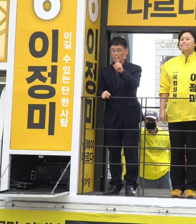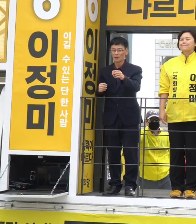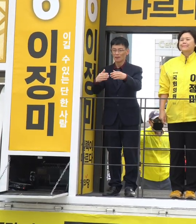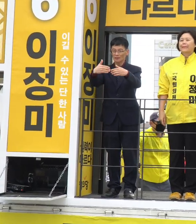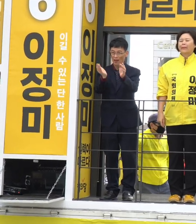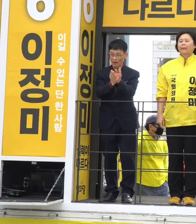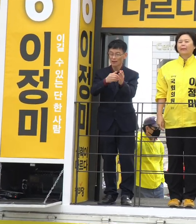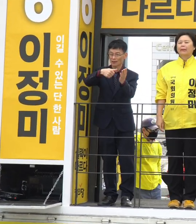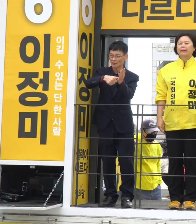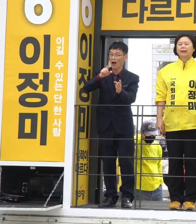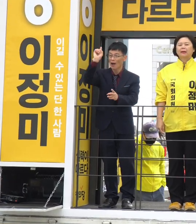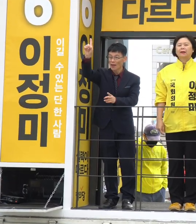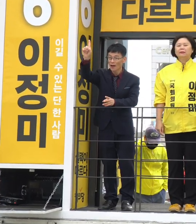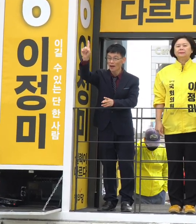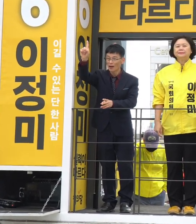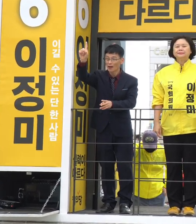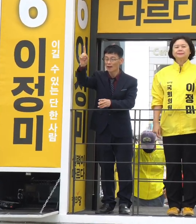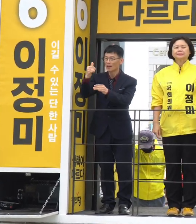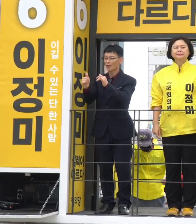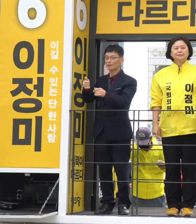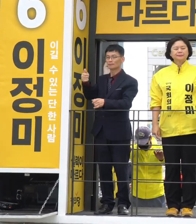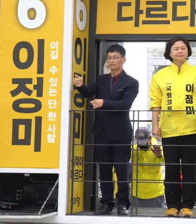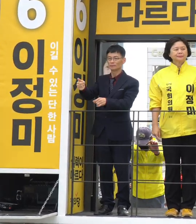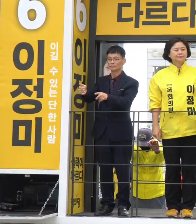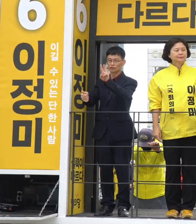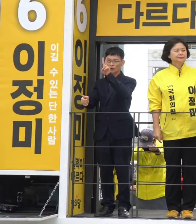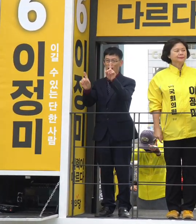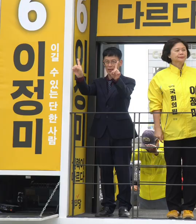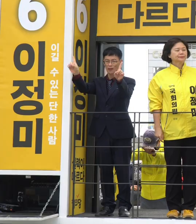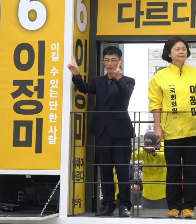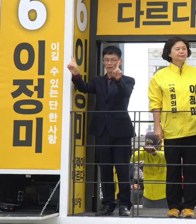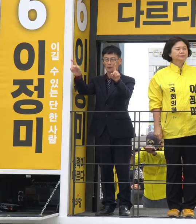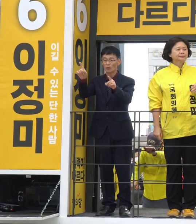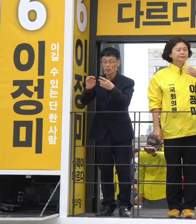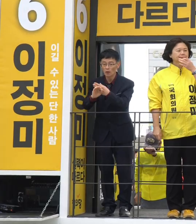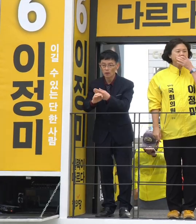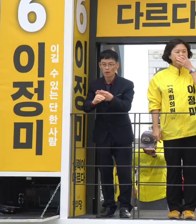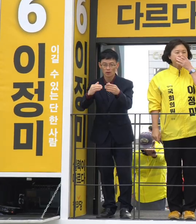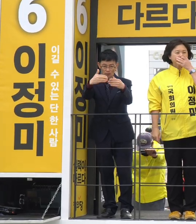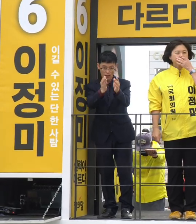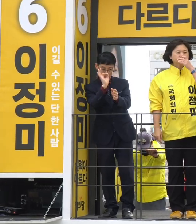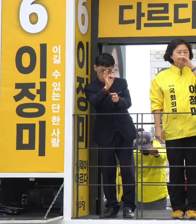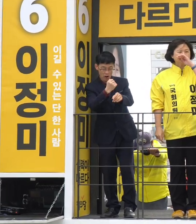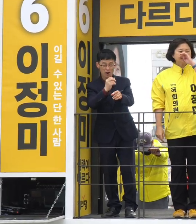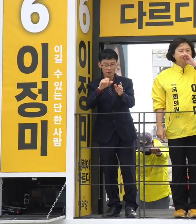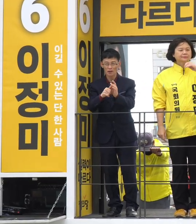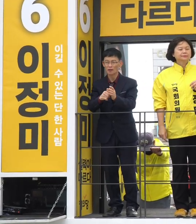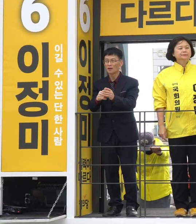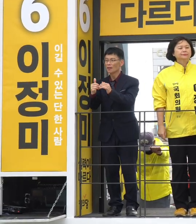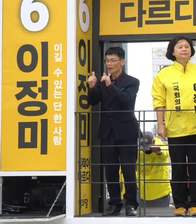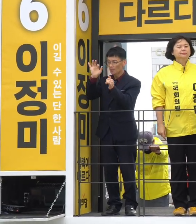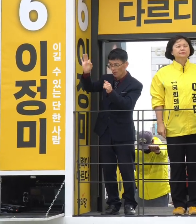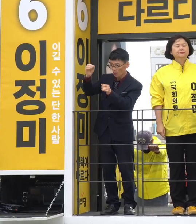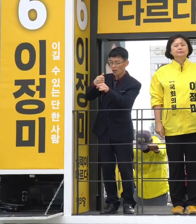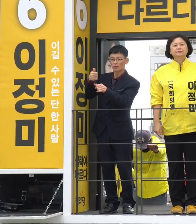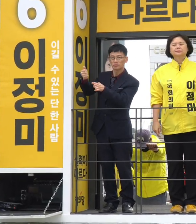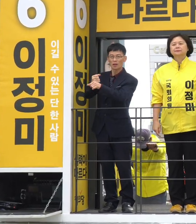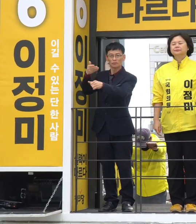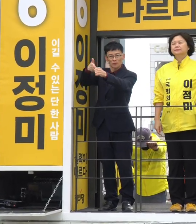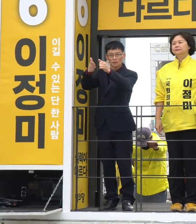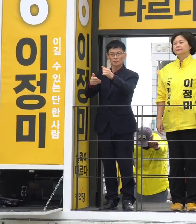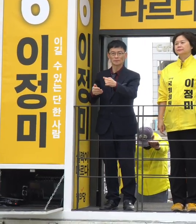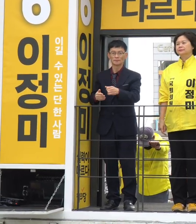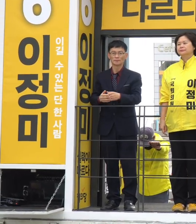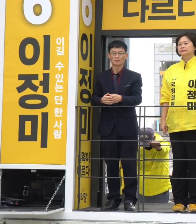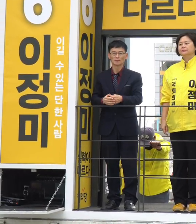정당 찍고 하나는 인물 찍으라는 겁니다. 정당은 정당을 보고 찍고 인물은 인물을 보고 찍어야